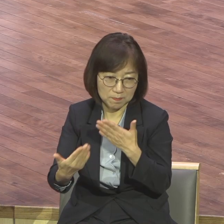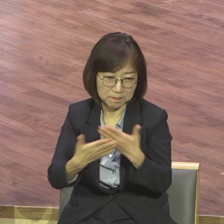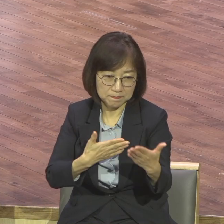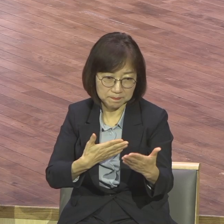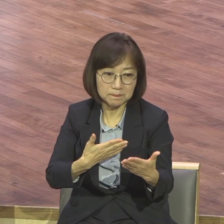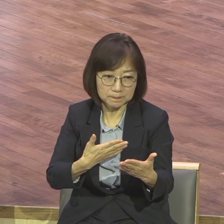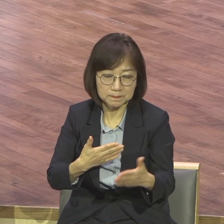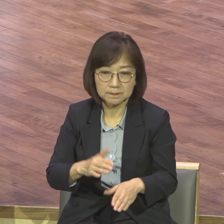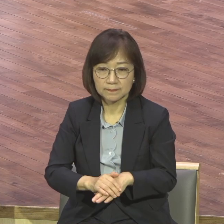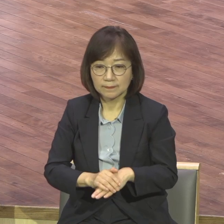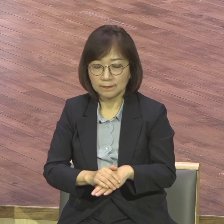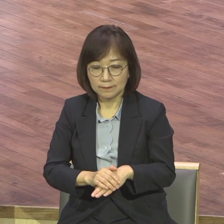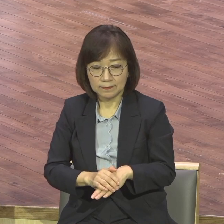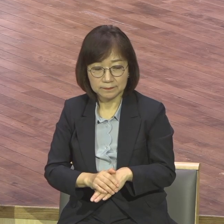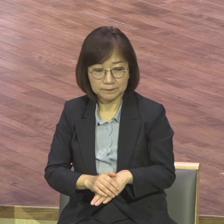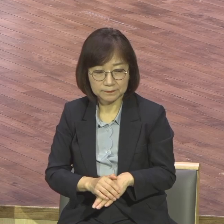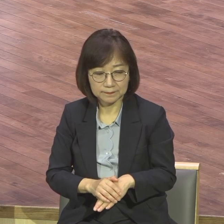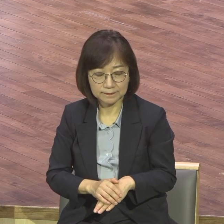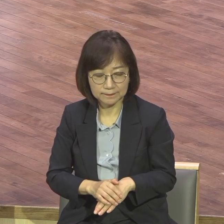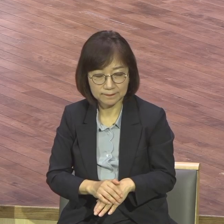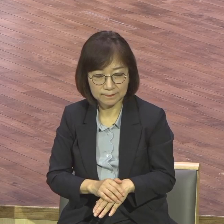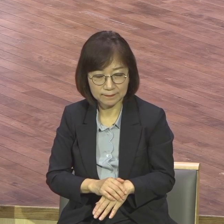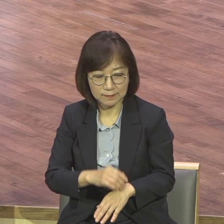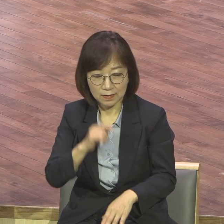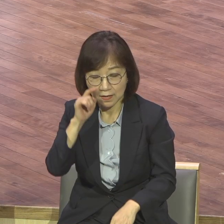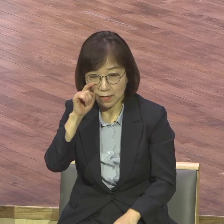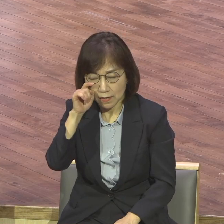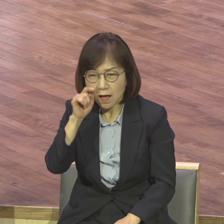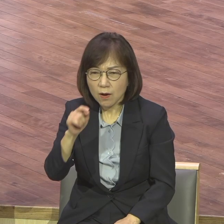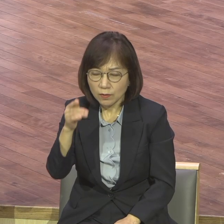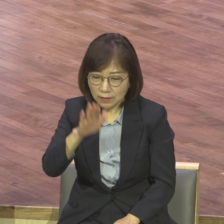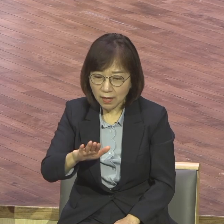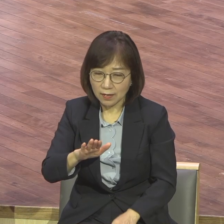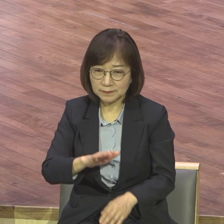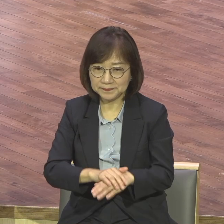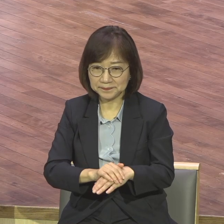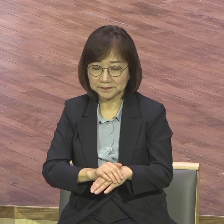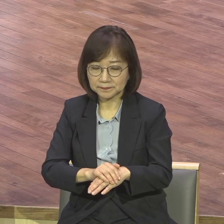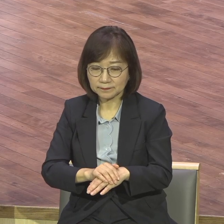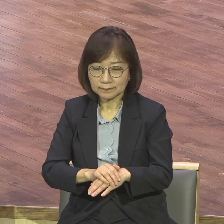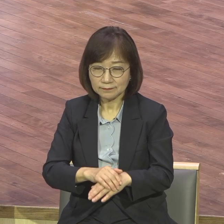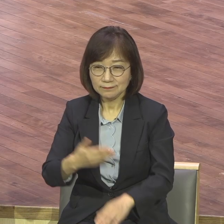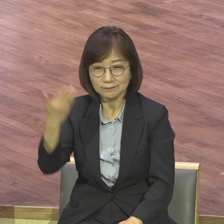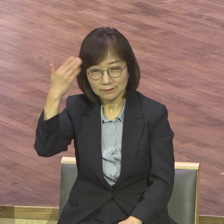이렇게 되면요 나타나는 현상이 아무리 예배를 들어도 복음을 들어도